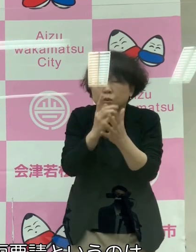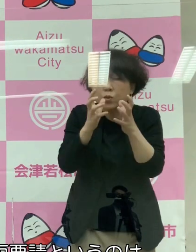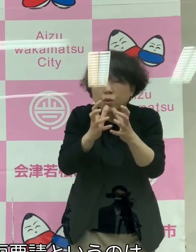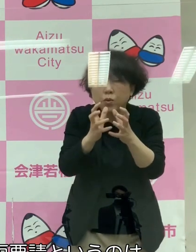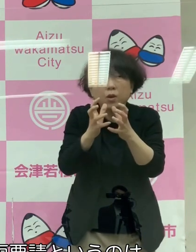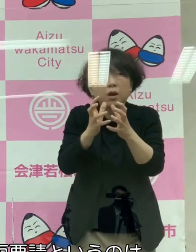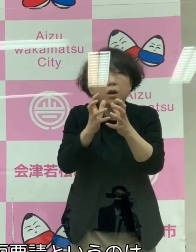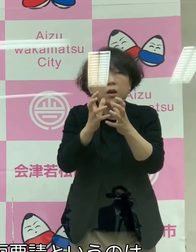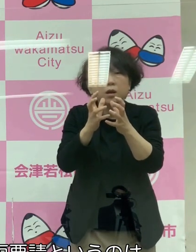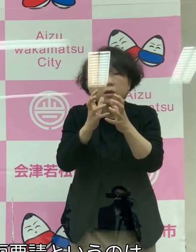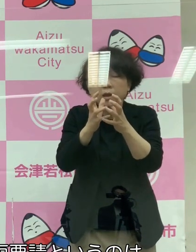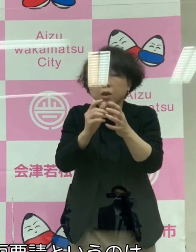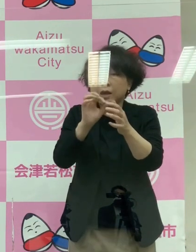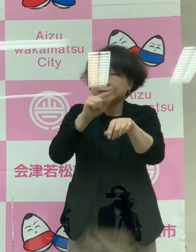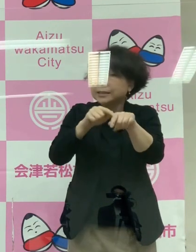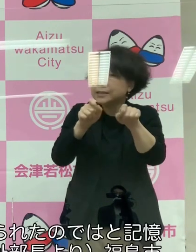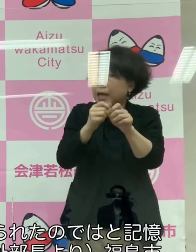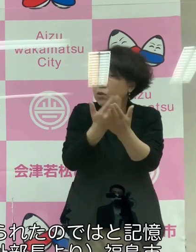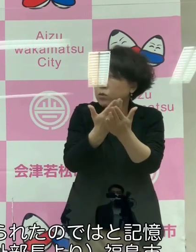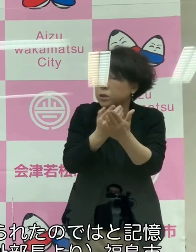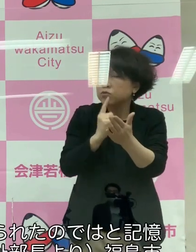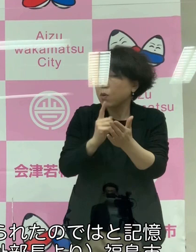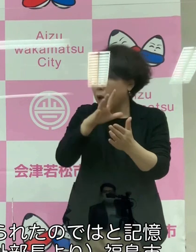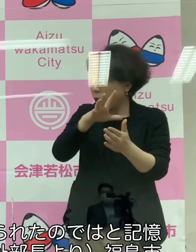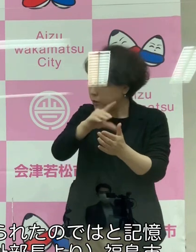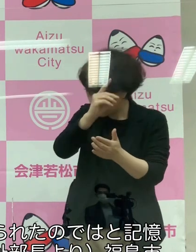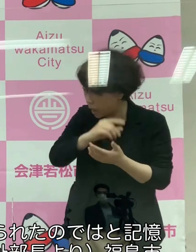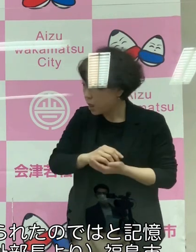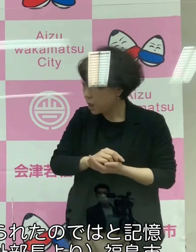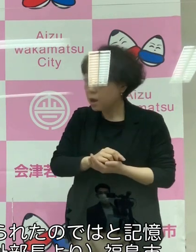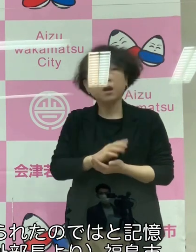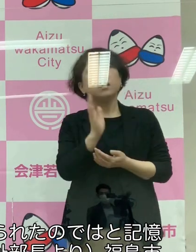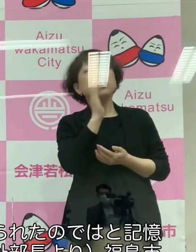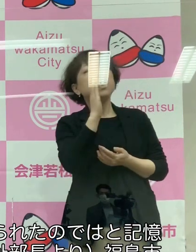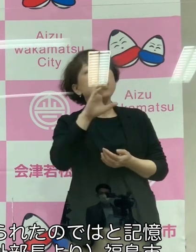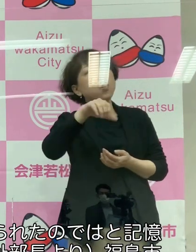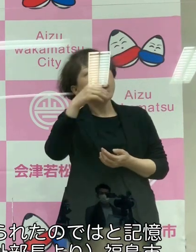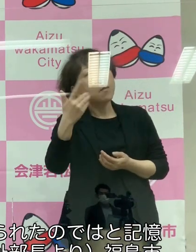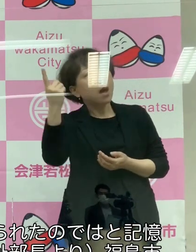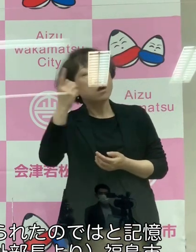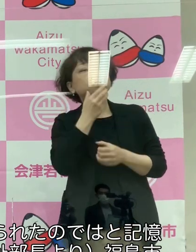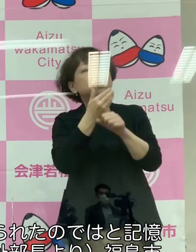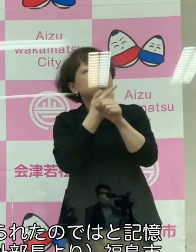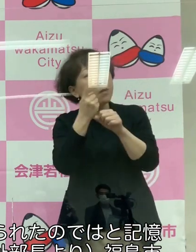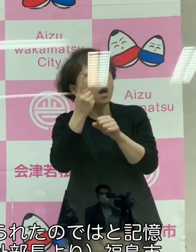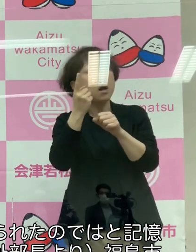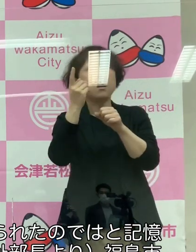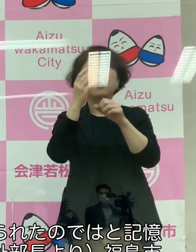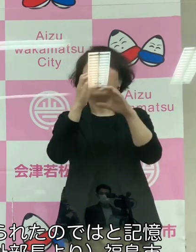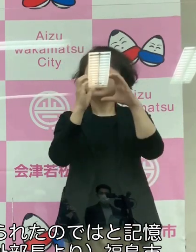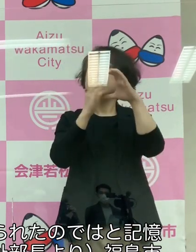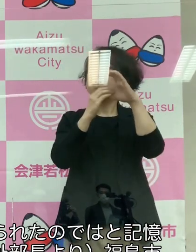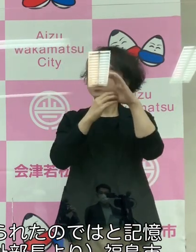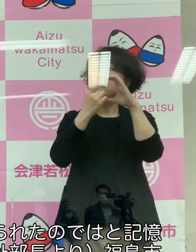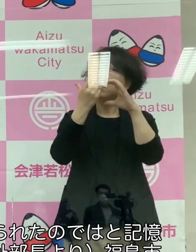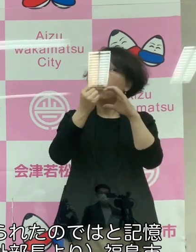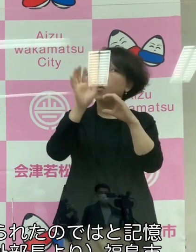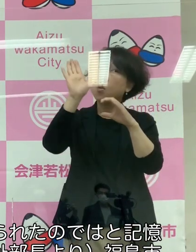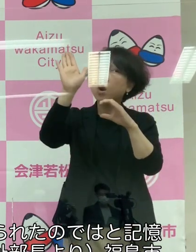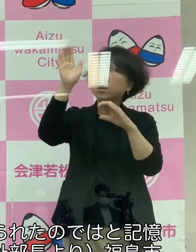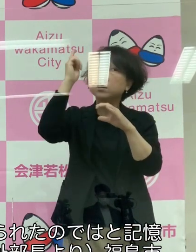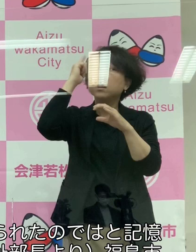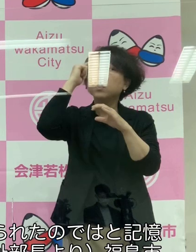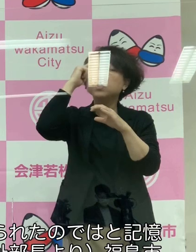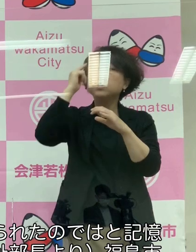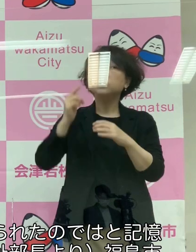で初めてになりますかね？ いや、郡山と福島と茨城もやられたのではないかと